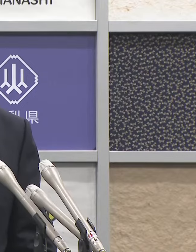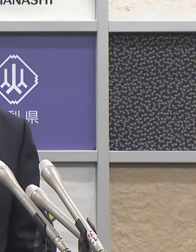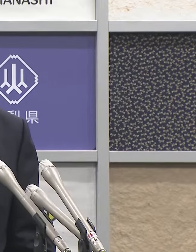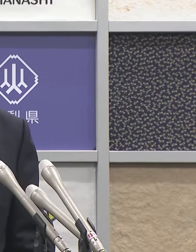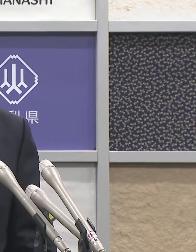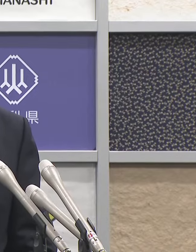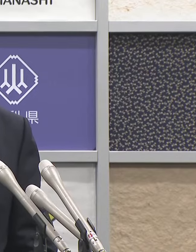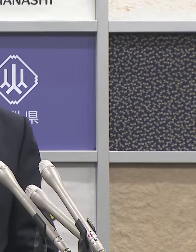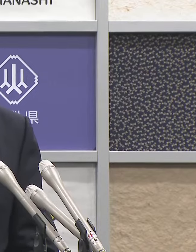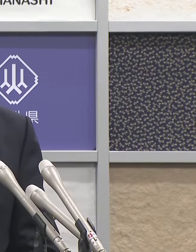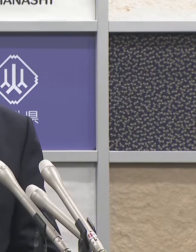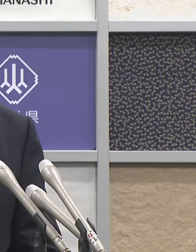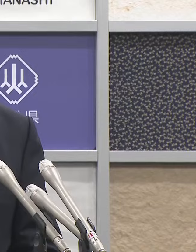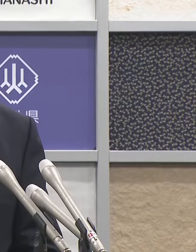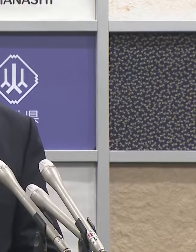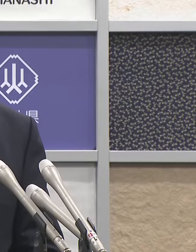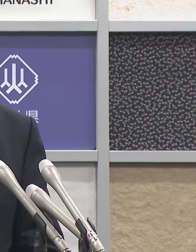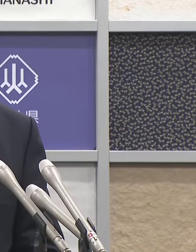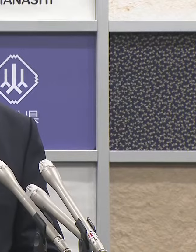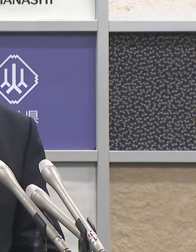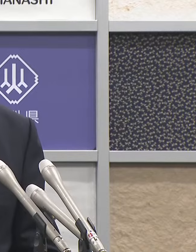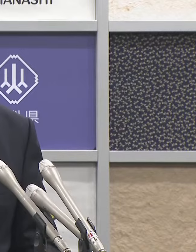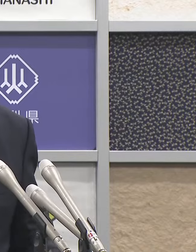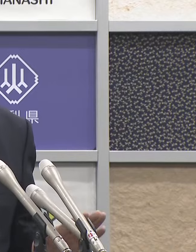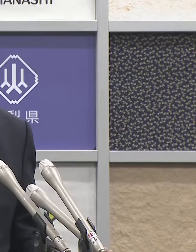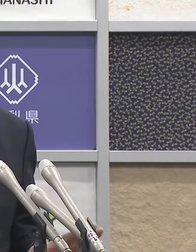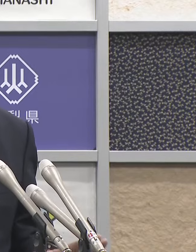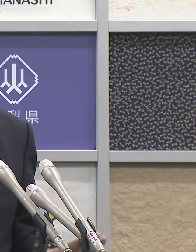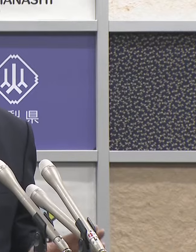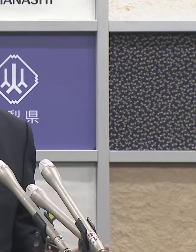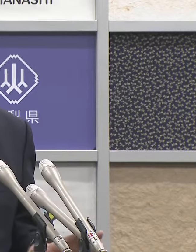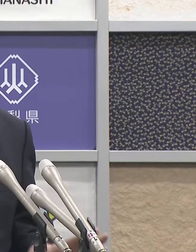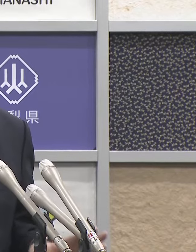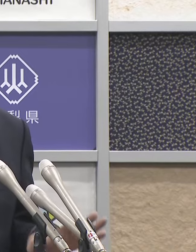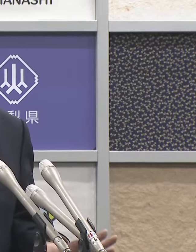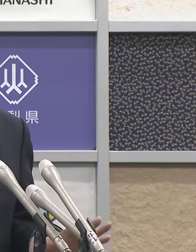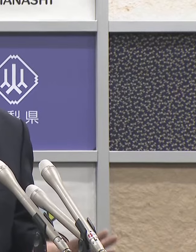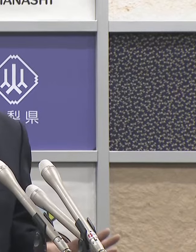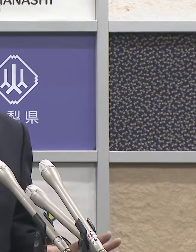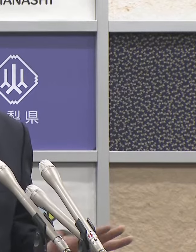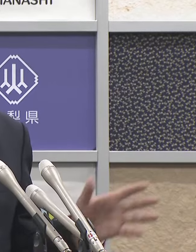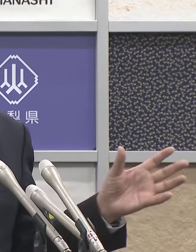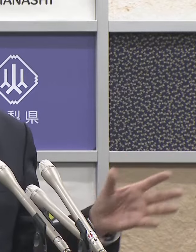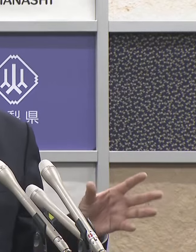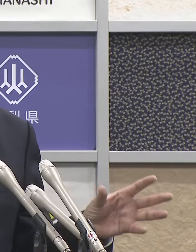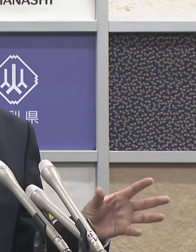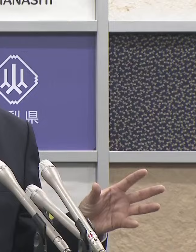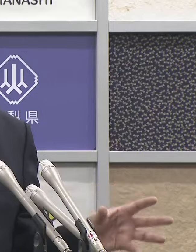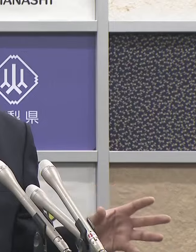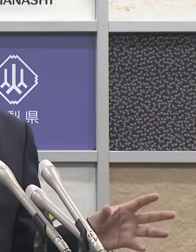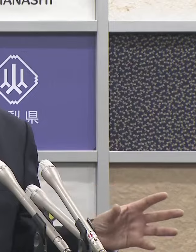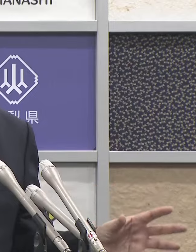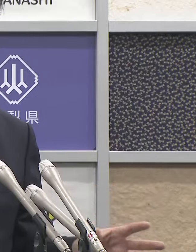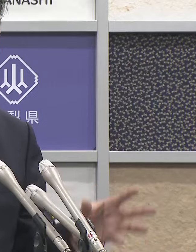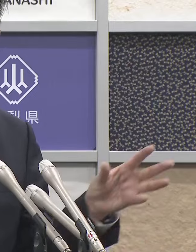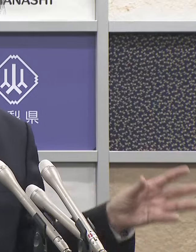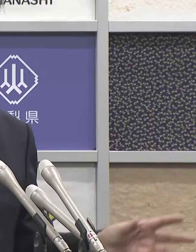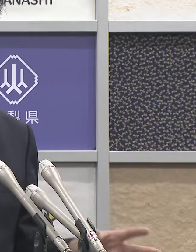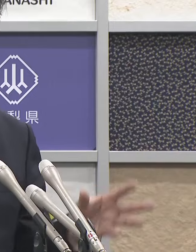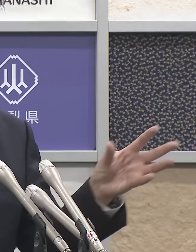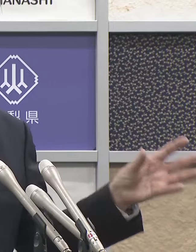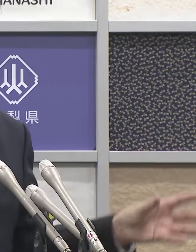思いますので、結論から申し上げると、その富士山県これまで蓄積されたさまざまなものをやっぱりビジネスの光を当てて、そこが